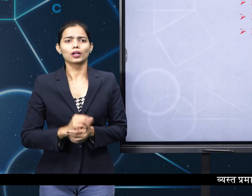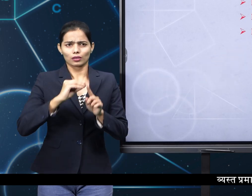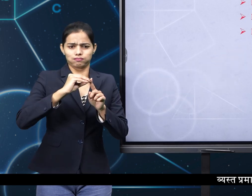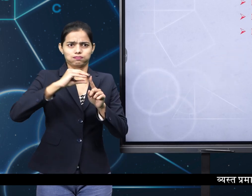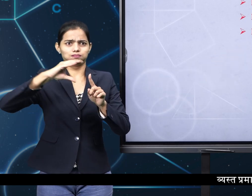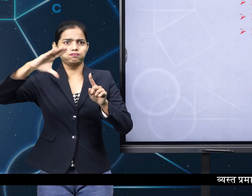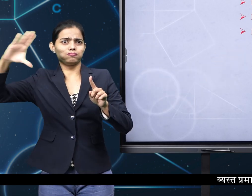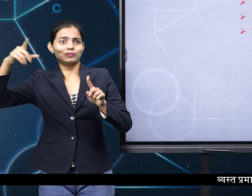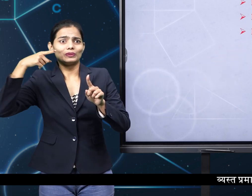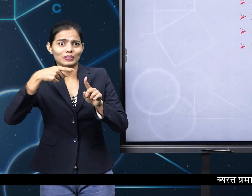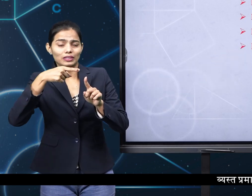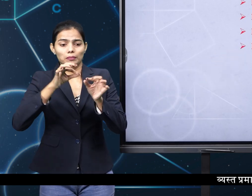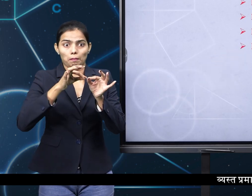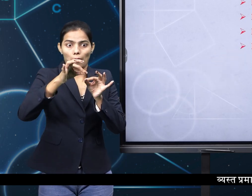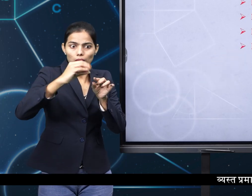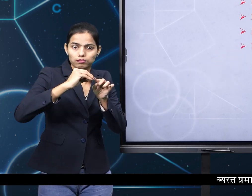व्यस्त प्रमाण,